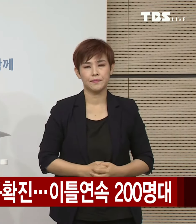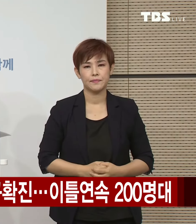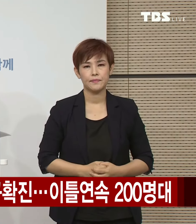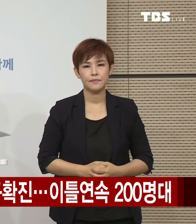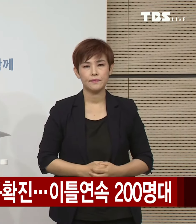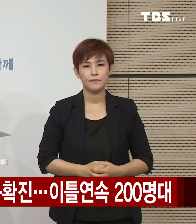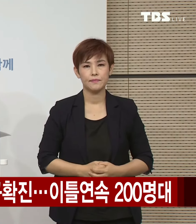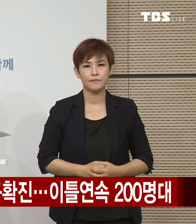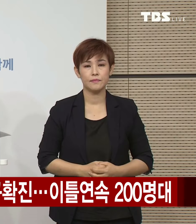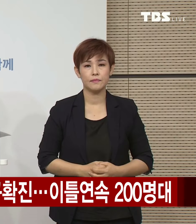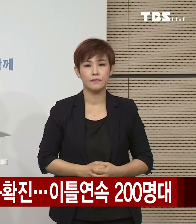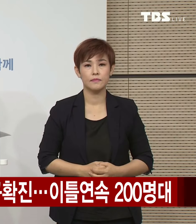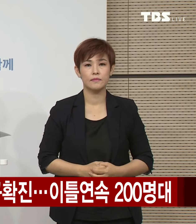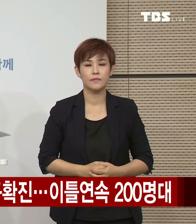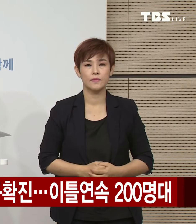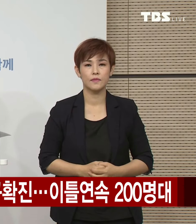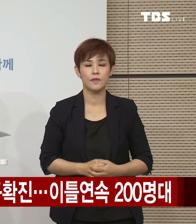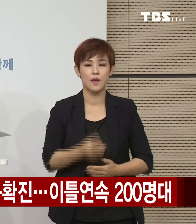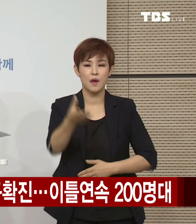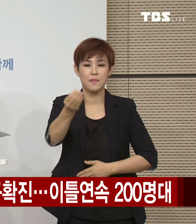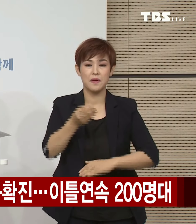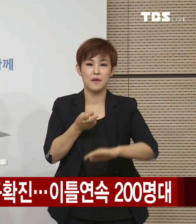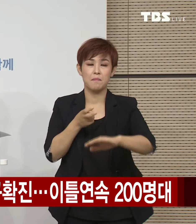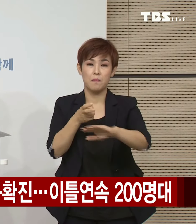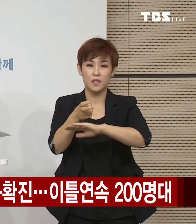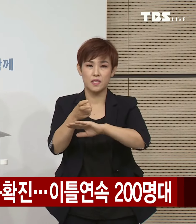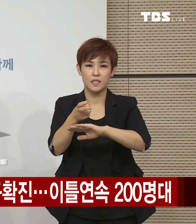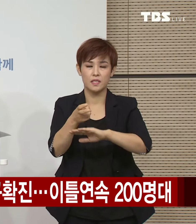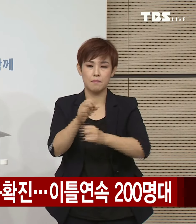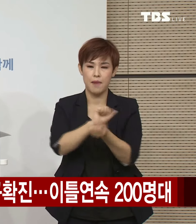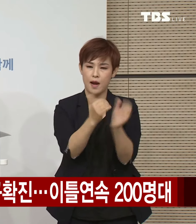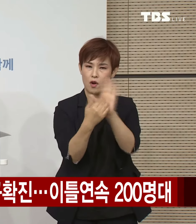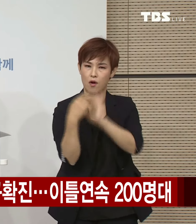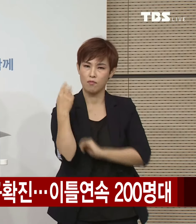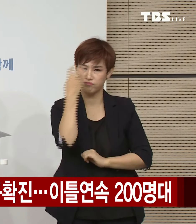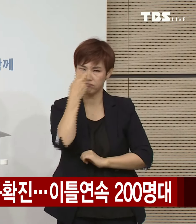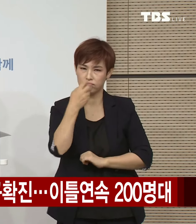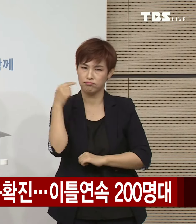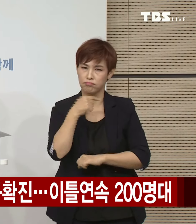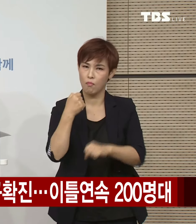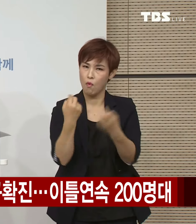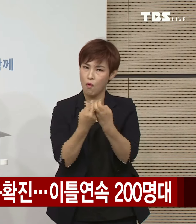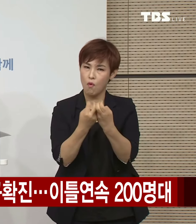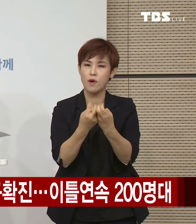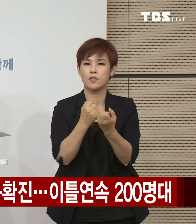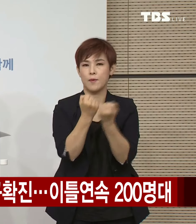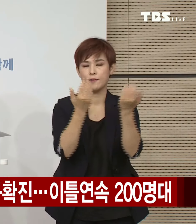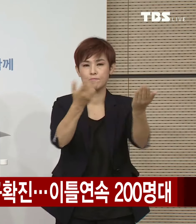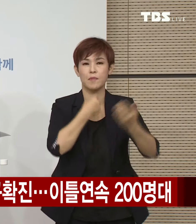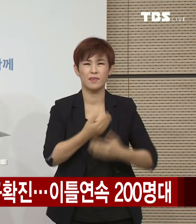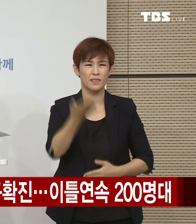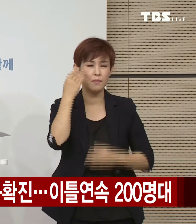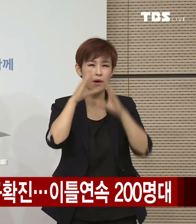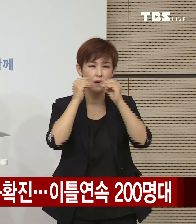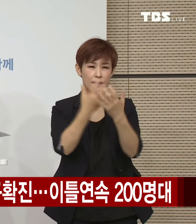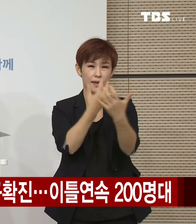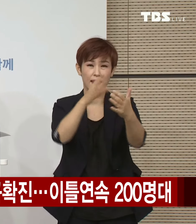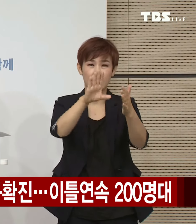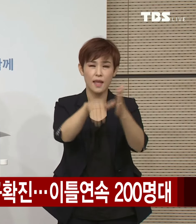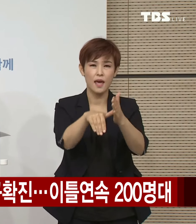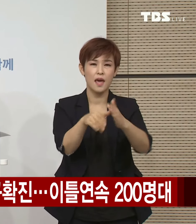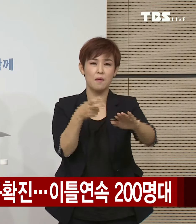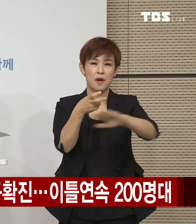다음으로 전세버스 방역 강화 방안에 대해 설명드리겠습니다. 지난 광화문 집회 때